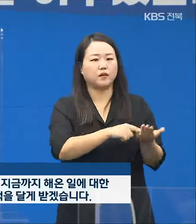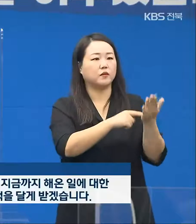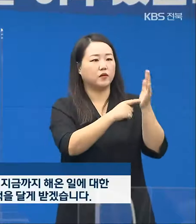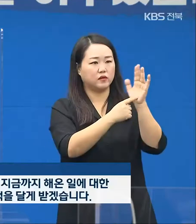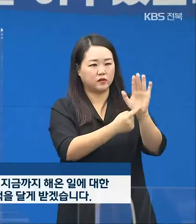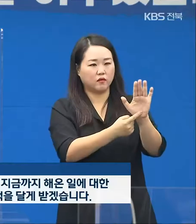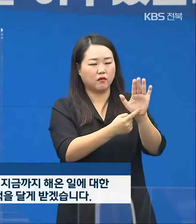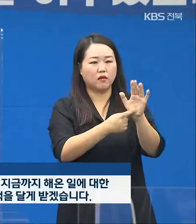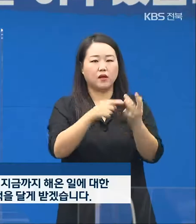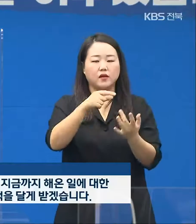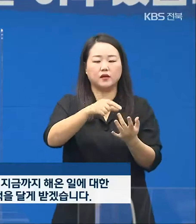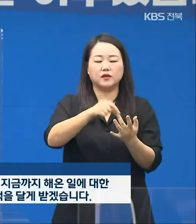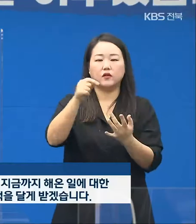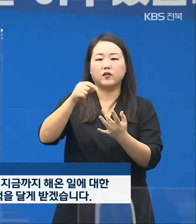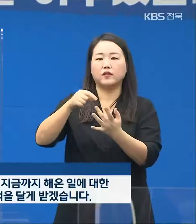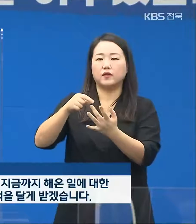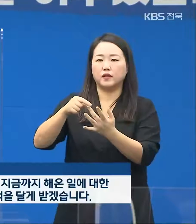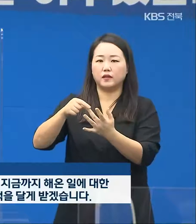선택을